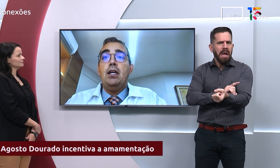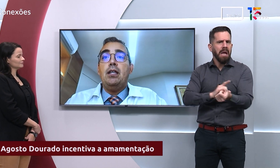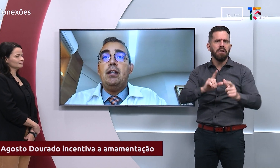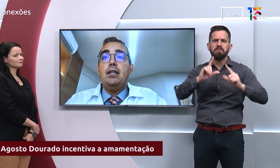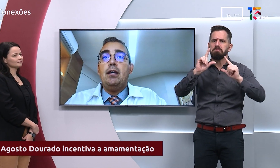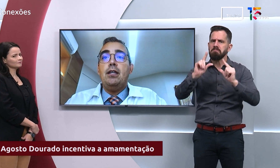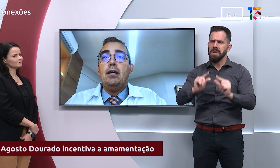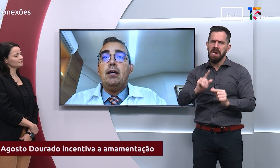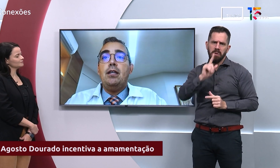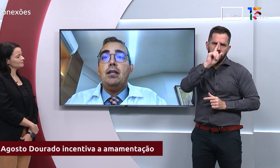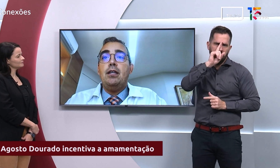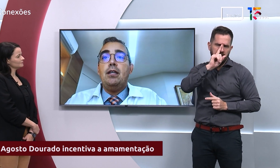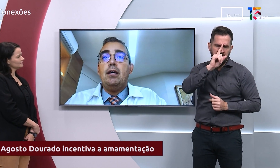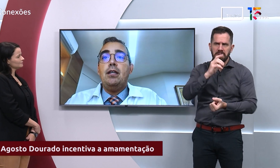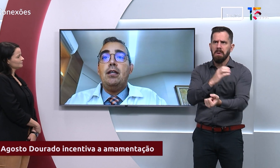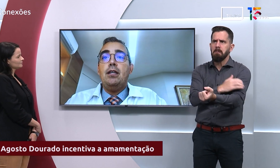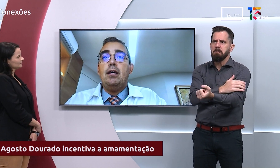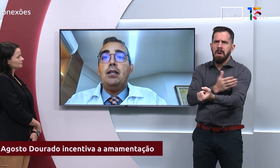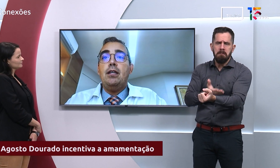hipertensão.